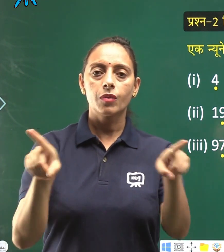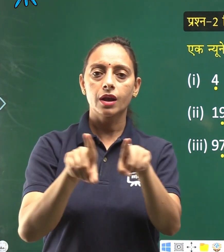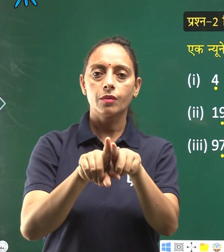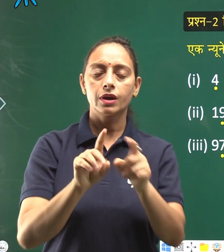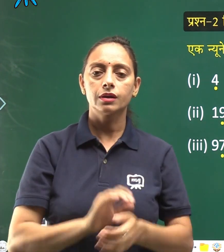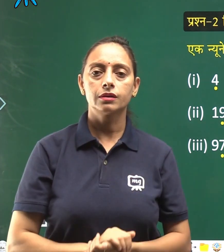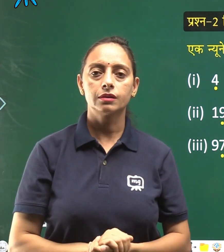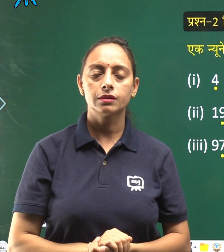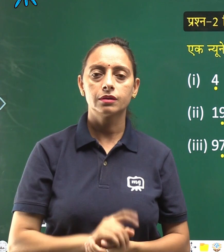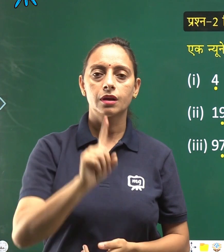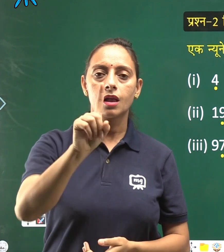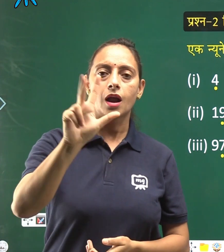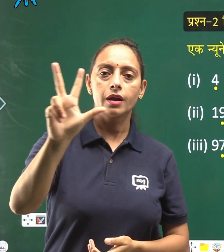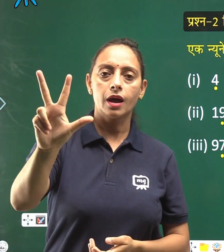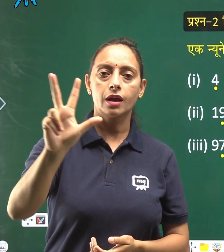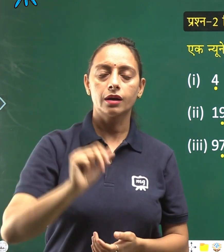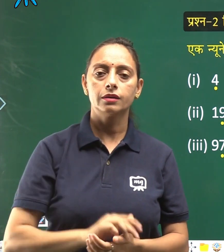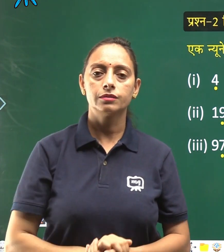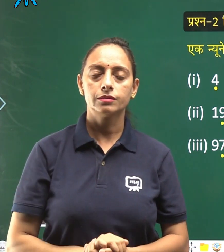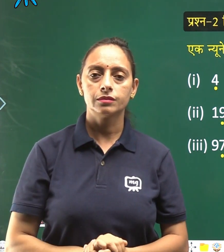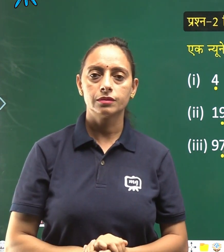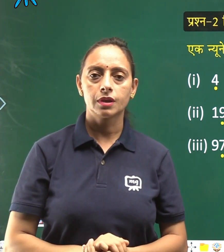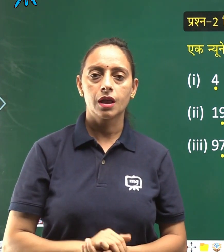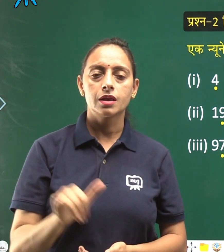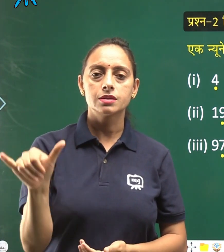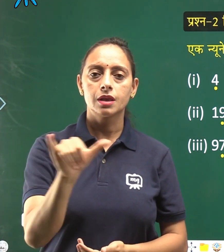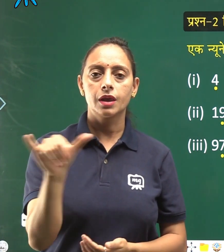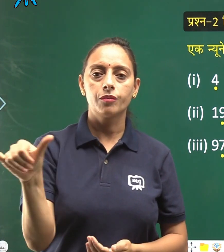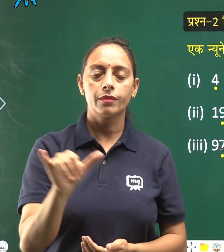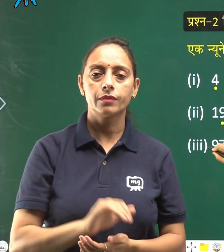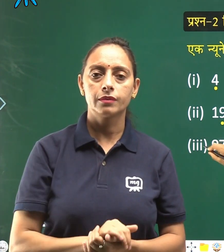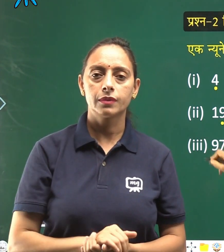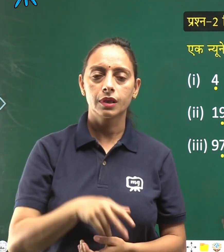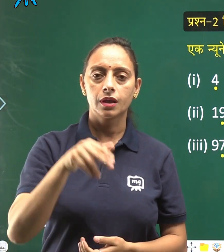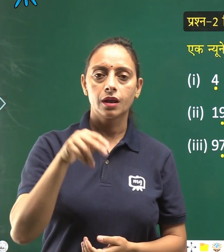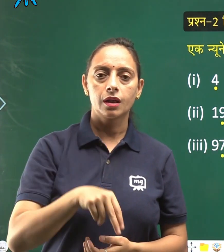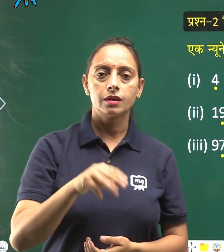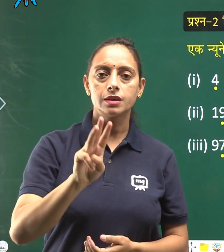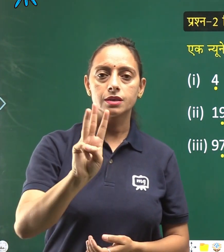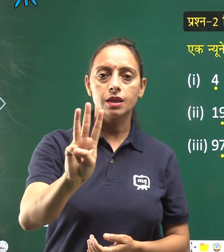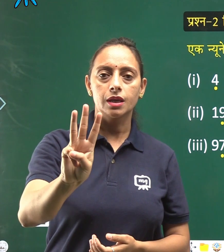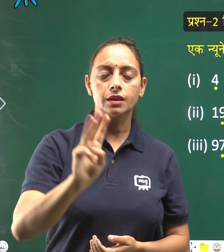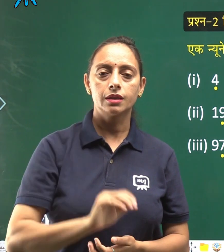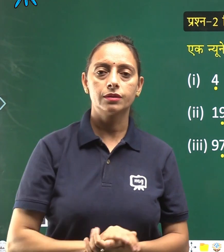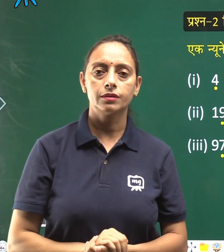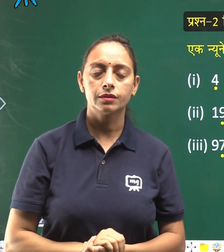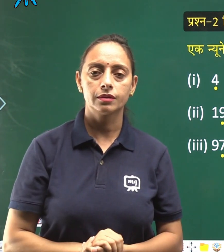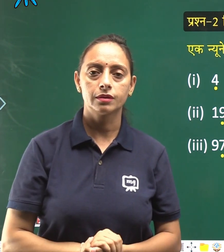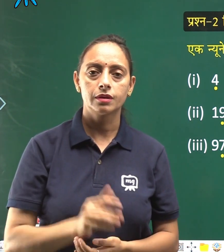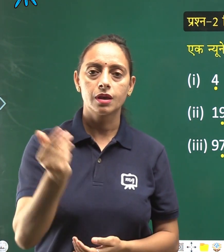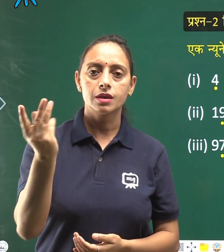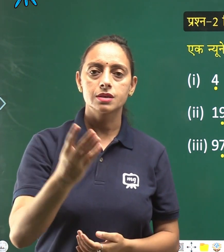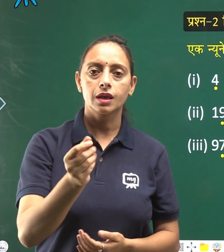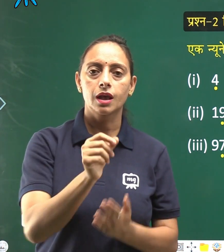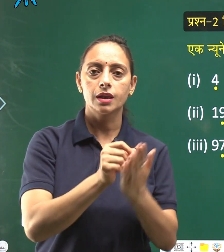बराबर 18। इसी तरह नंबर 3 देखो, संख्या